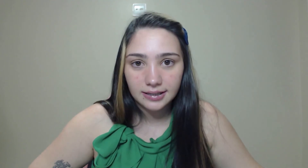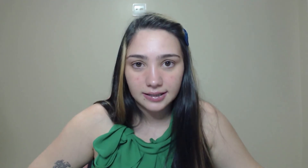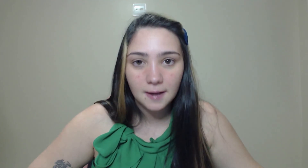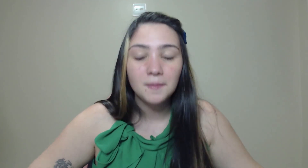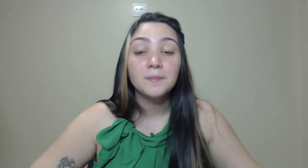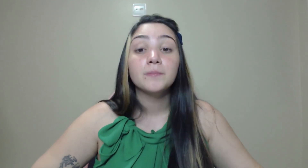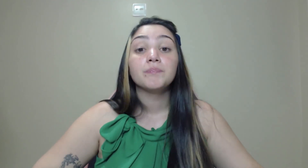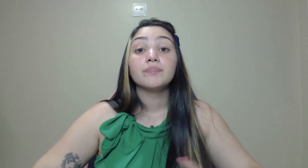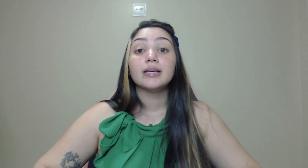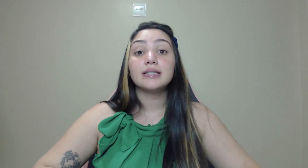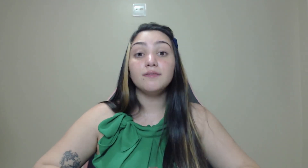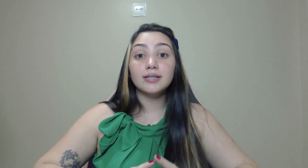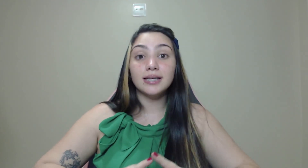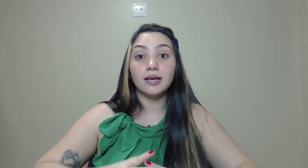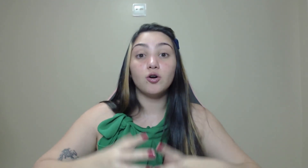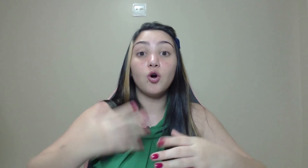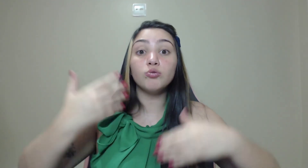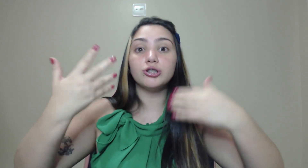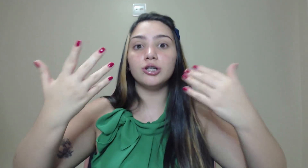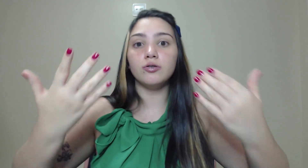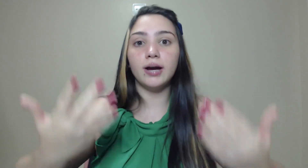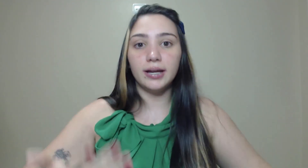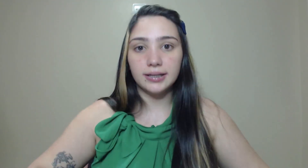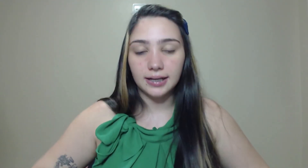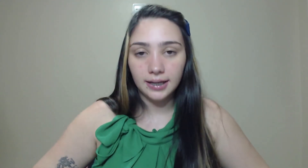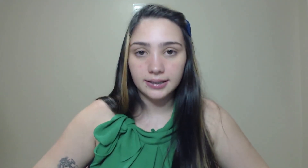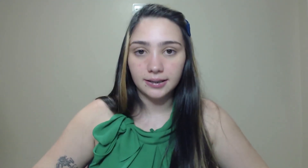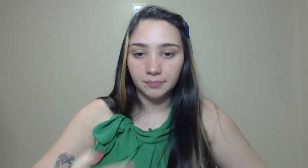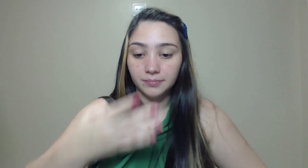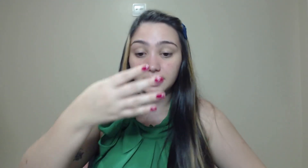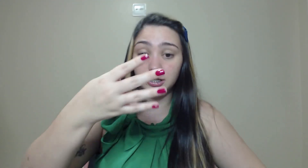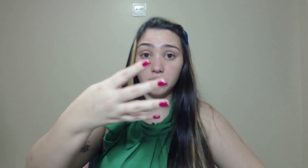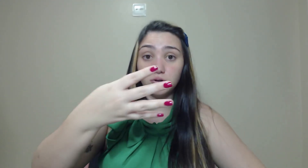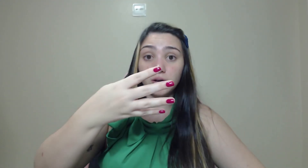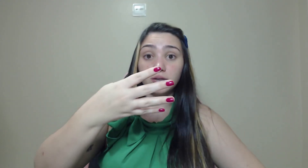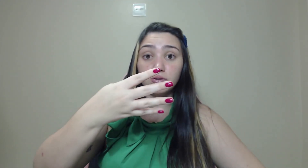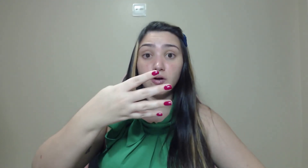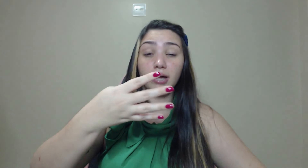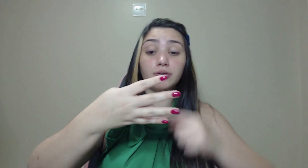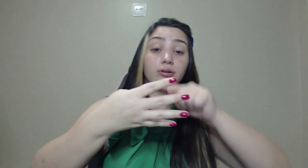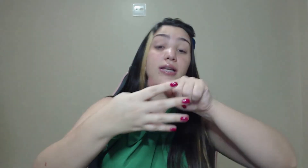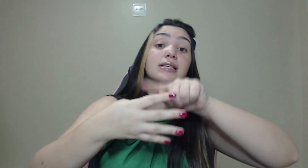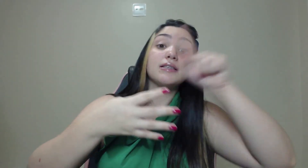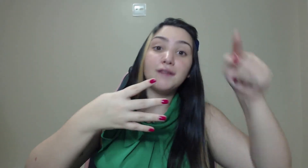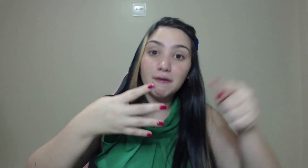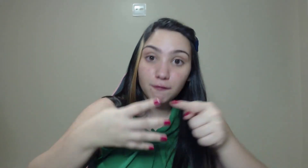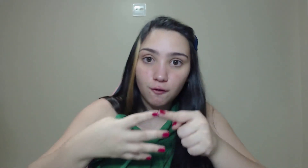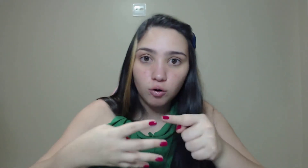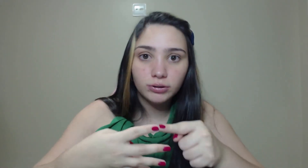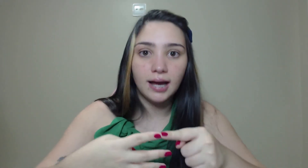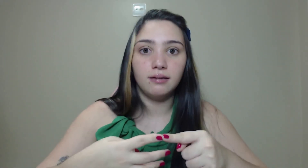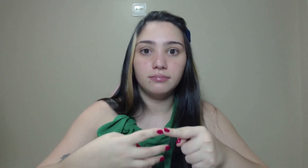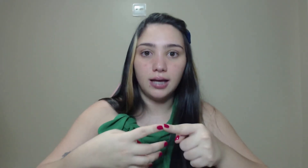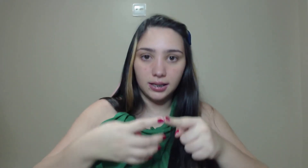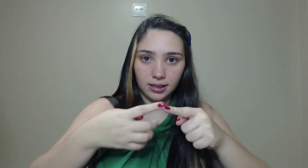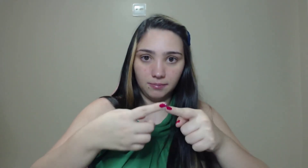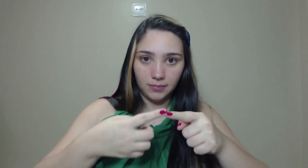né? Se você continuar essa lista, você já usou aqui os 4, você vai voltar aqui, tá